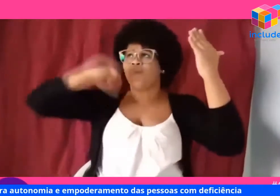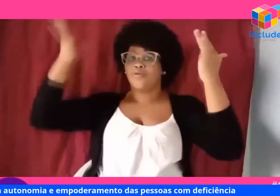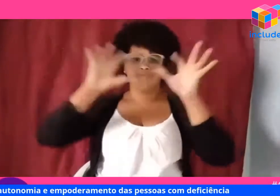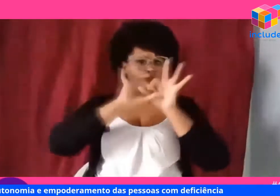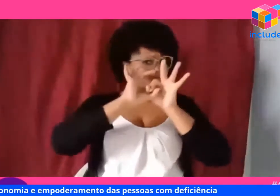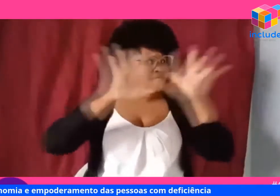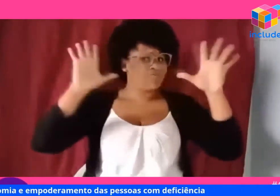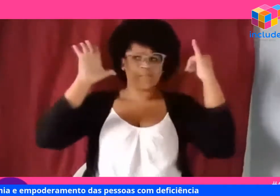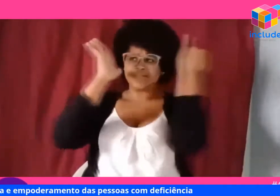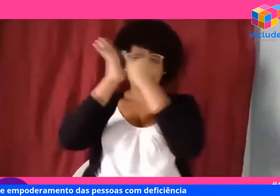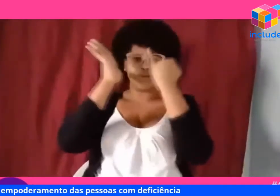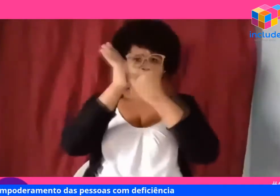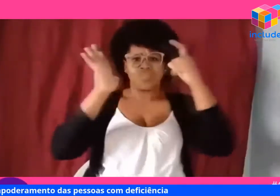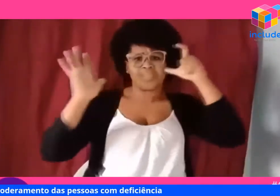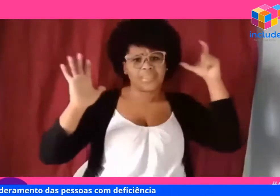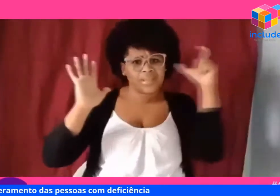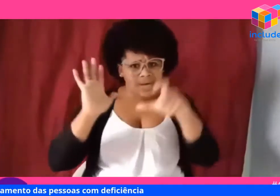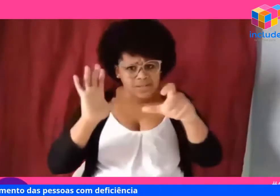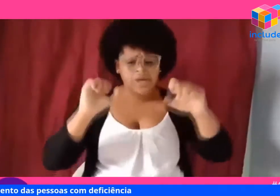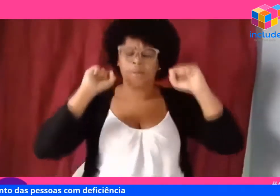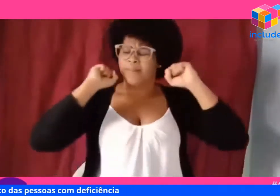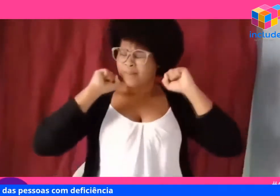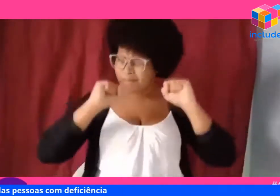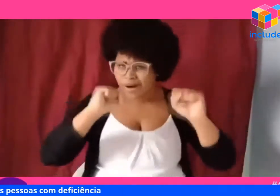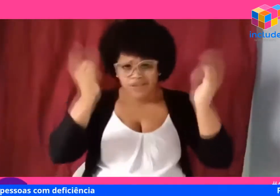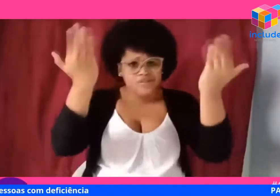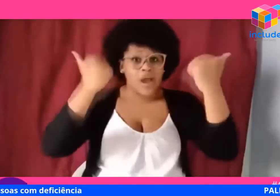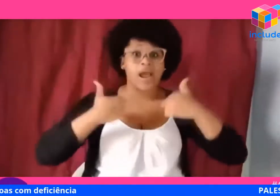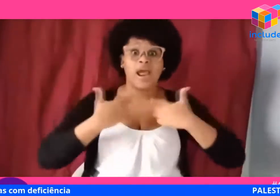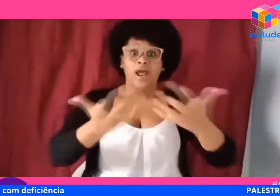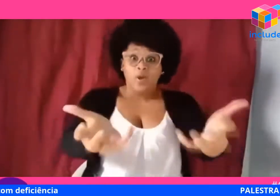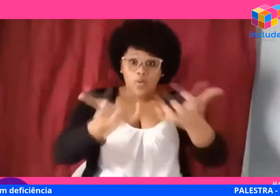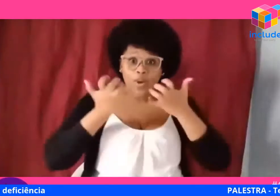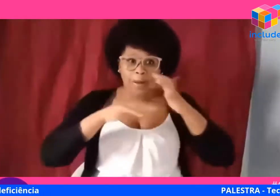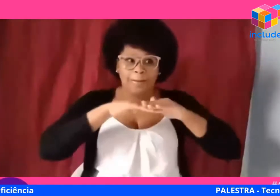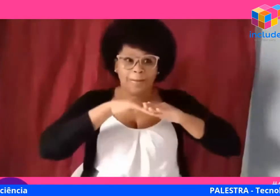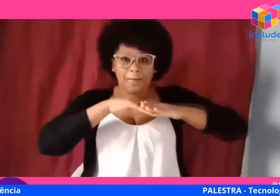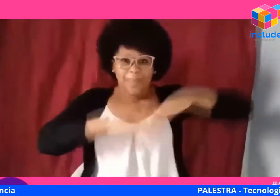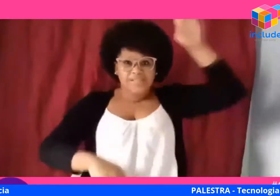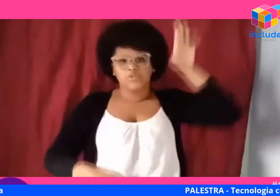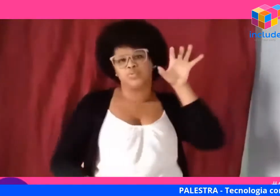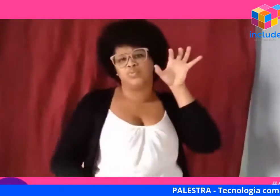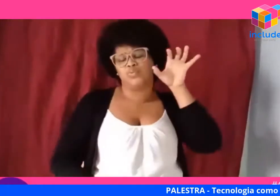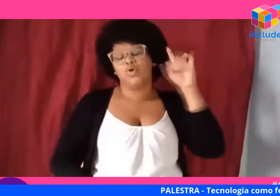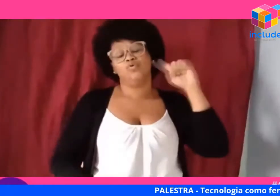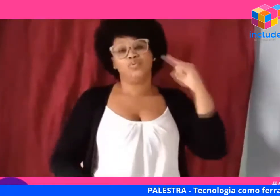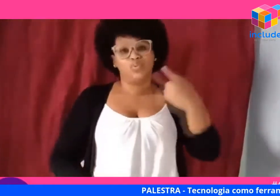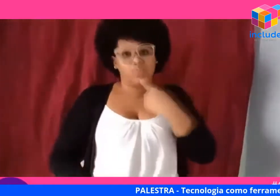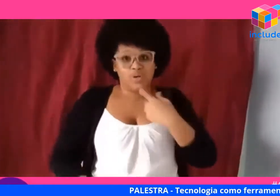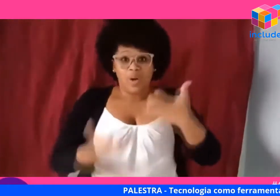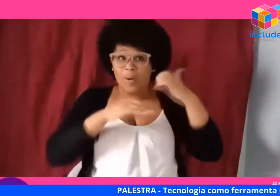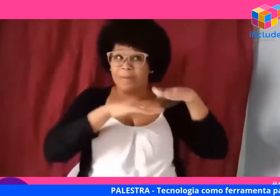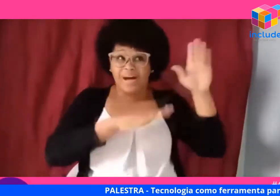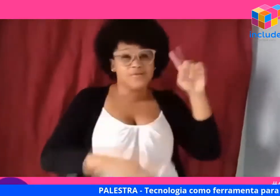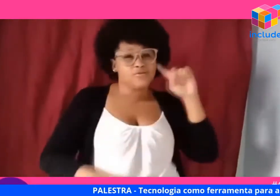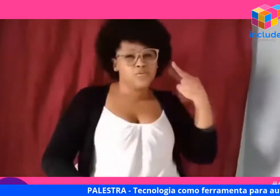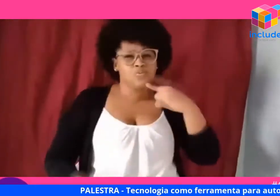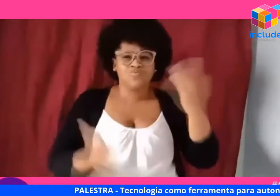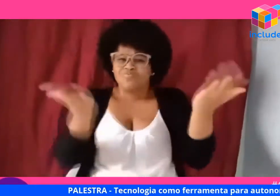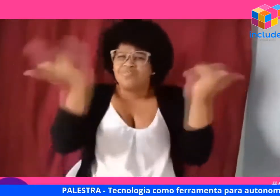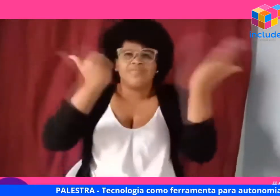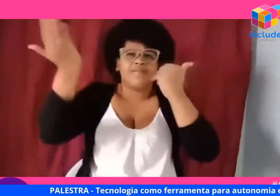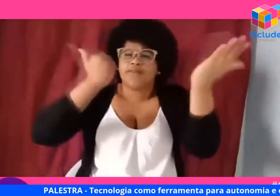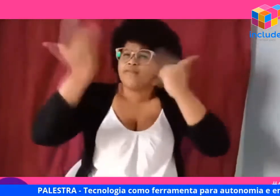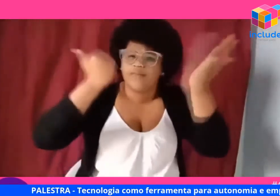vários, tudo você pode aprender, tudo é possível. Se você quiser se inscrever, pode vir, eu estou aqui. E eu quero mais